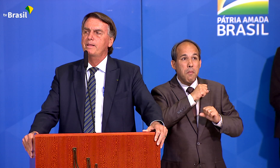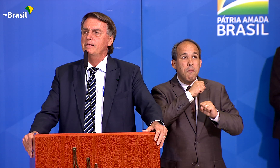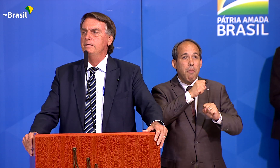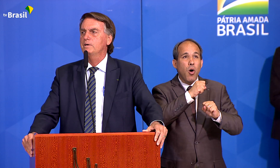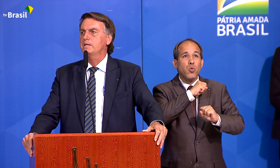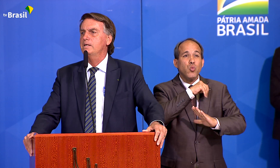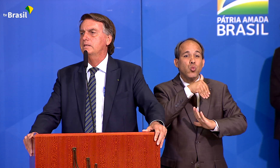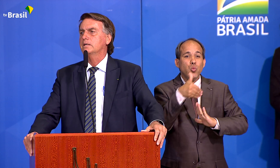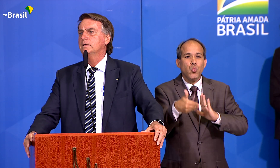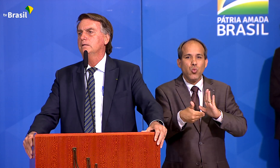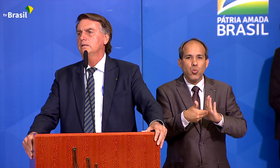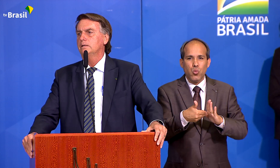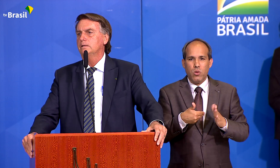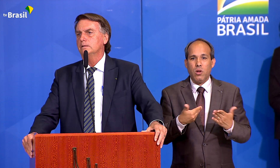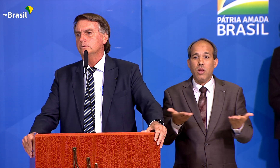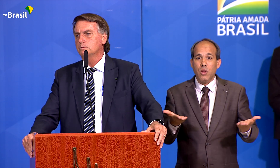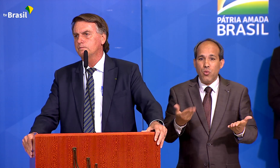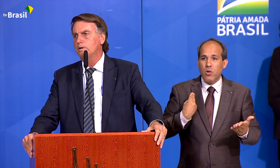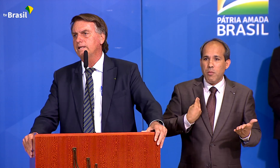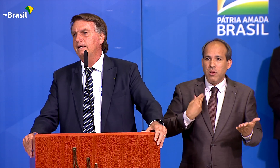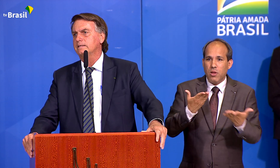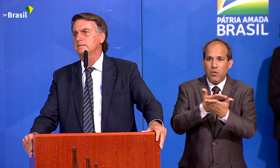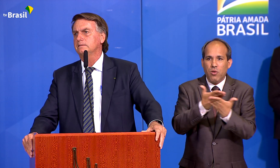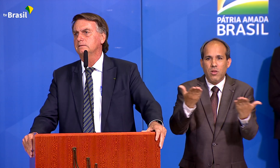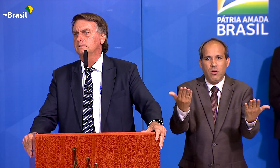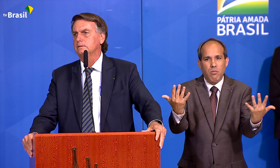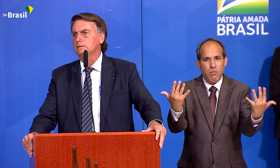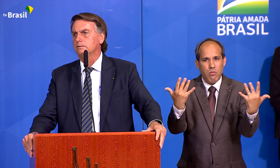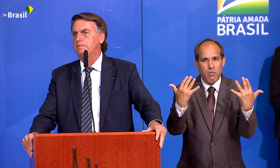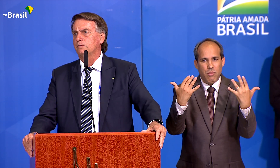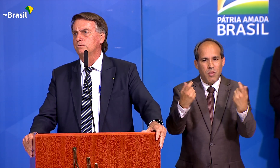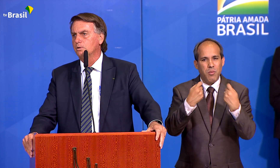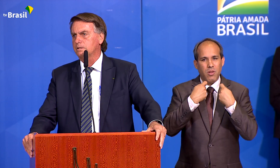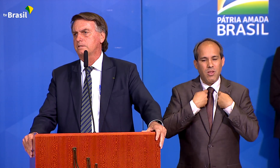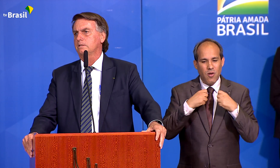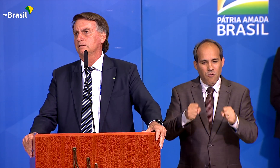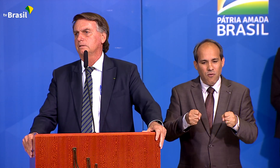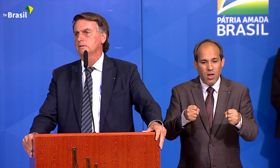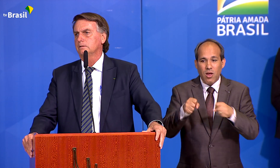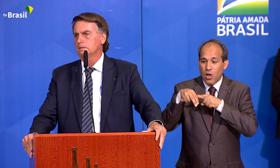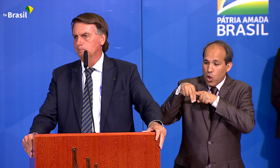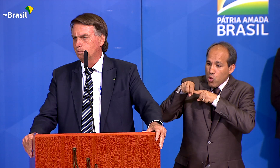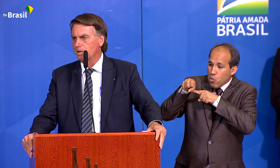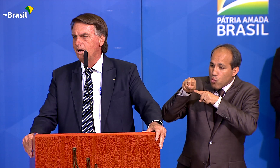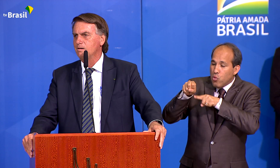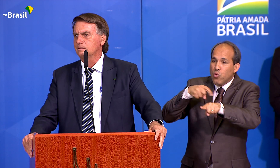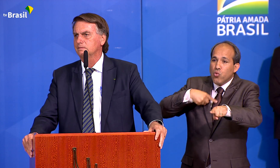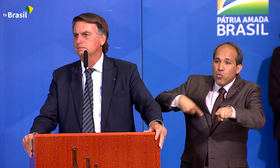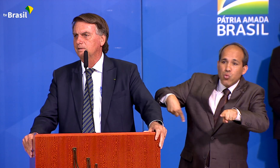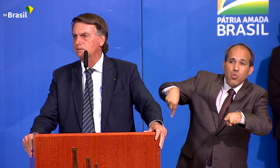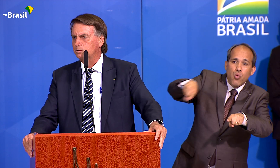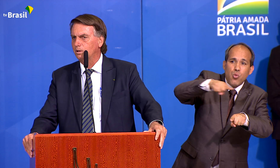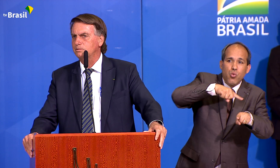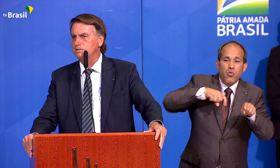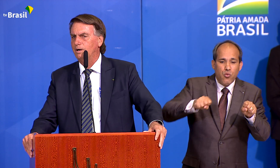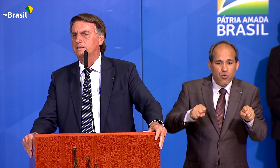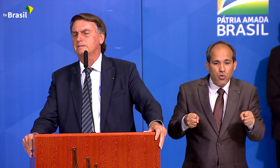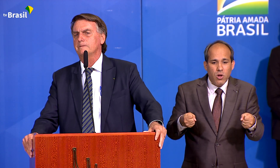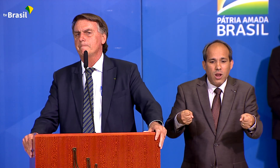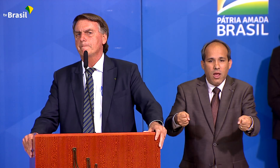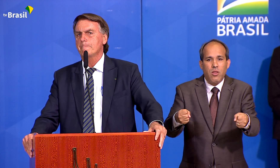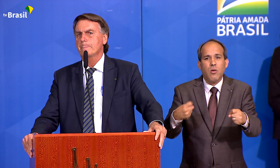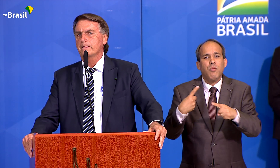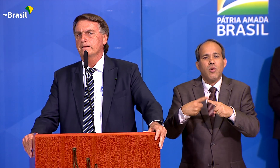e essa presença de vocês aqui nos fortalece eu falo nos plural a